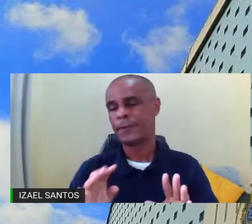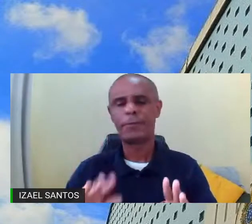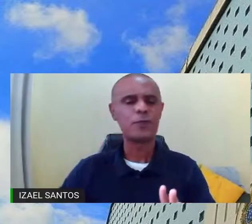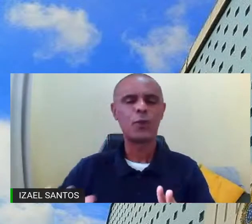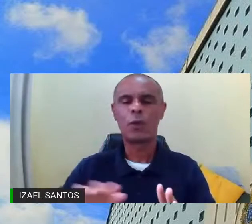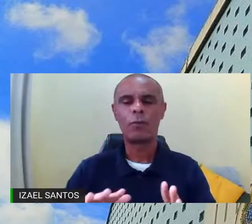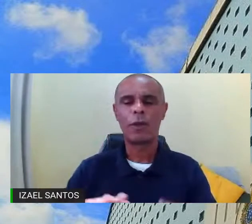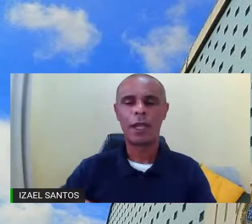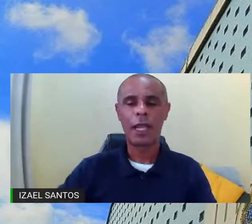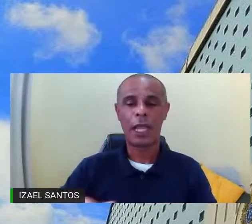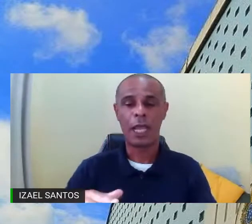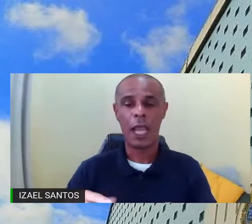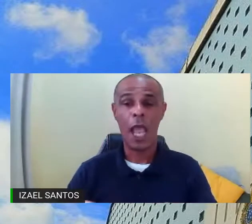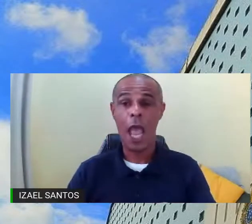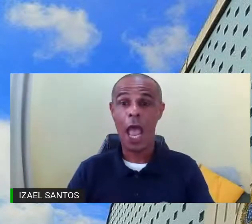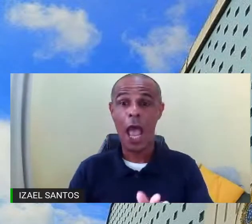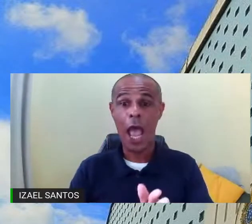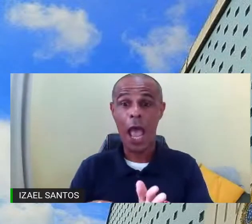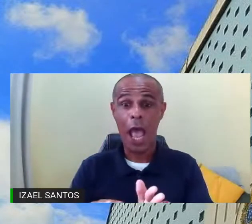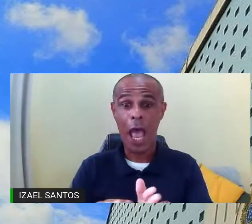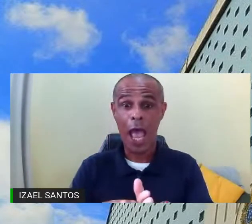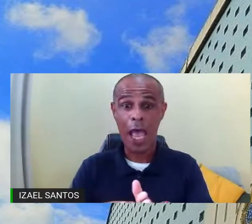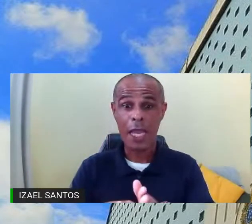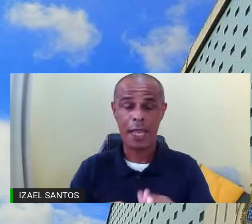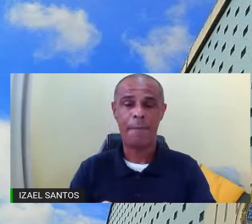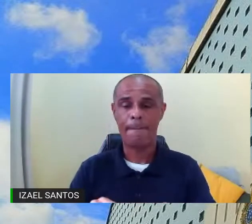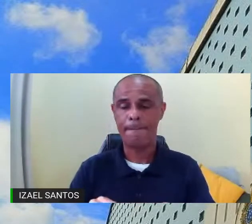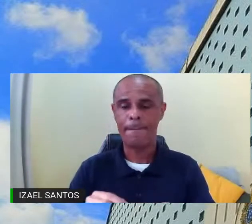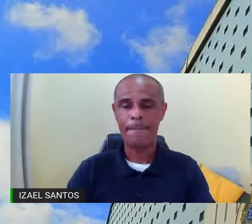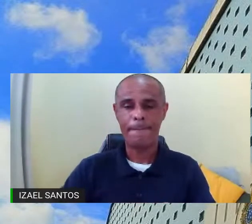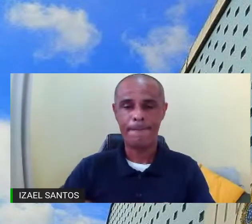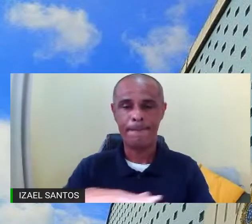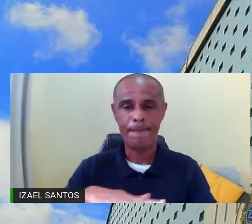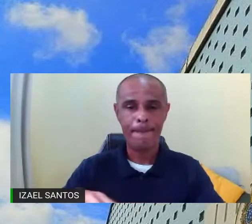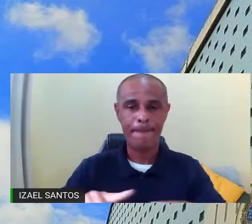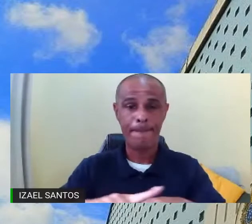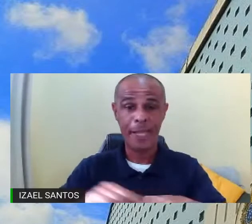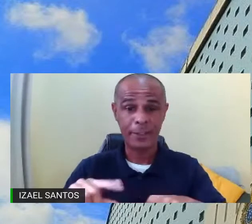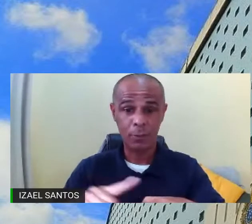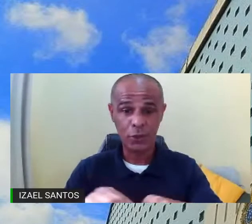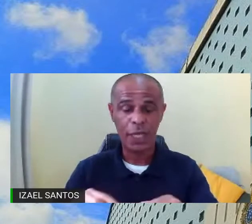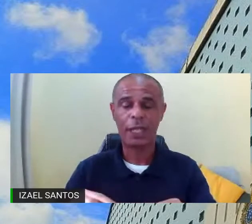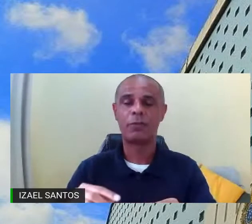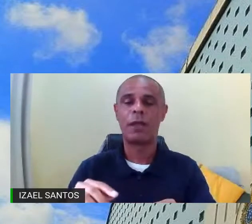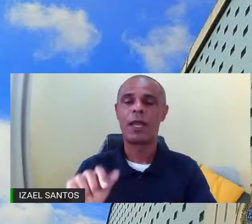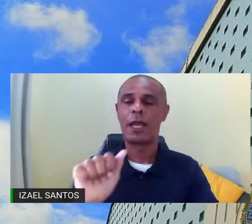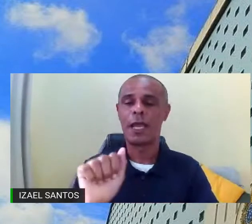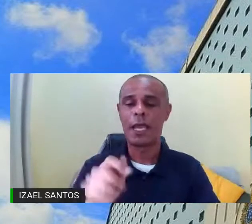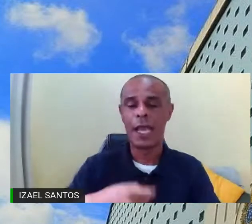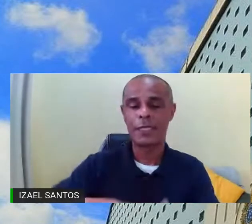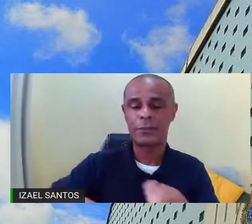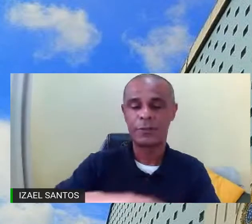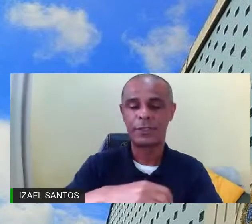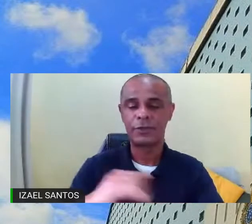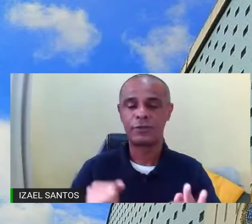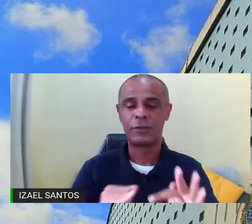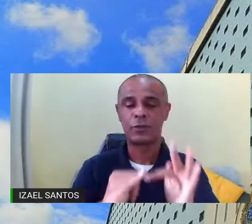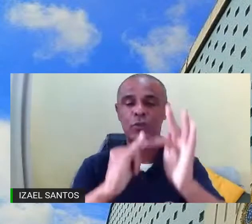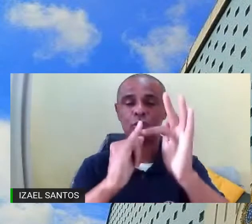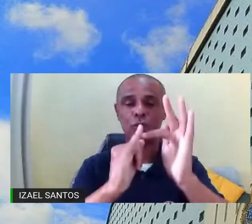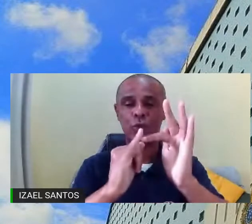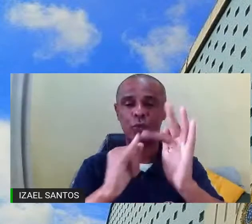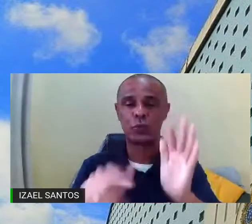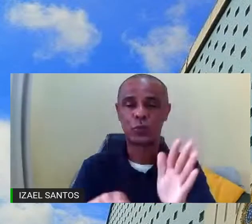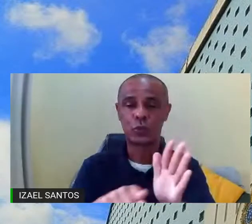administrativa, patrimonial, financeira e didático-pedagógica e disciplinar dos institutos.